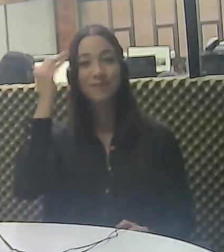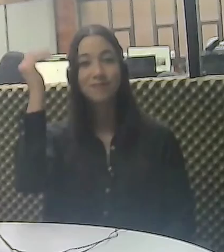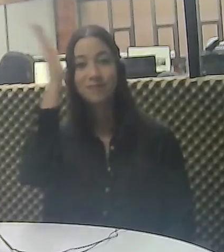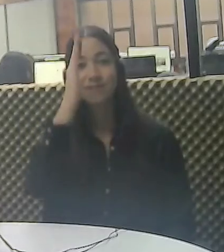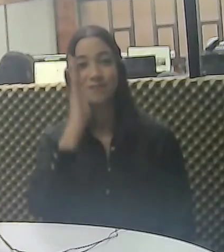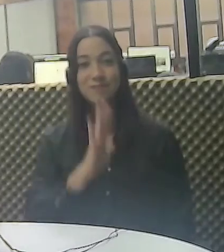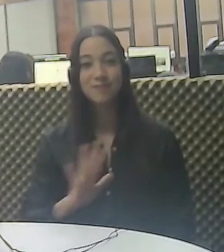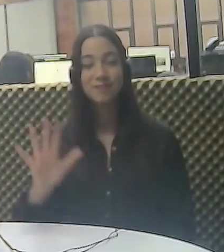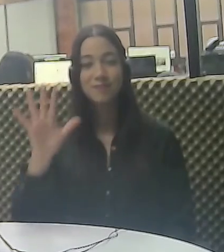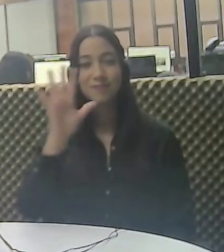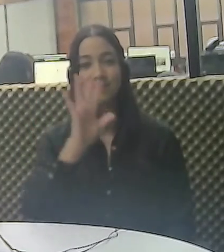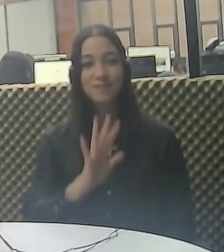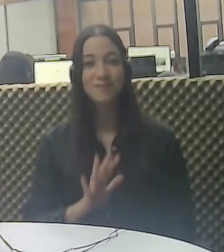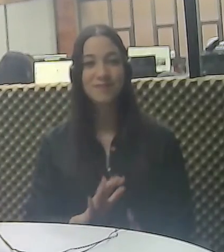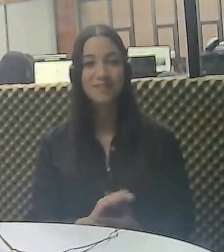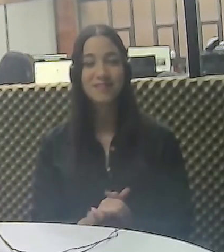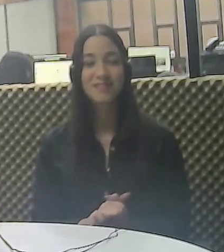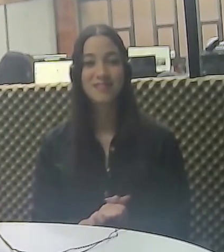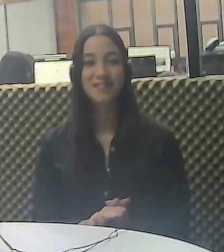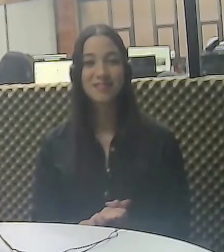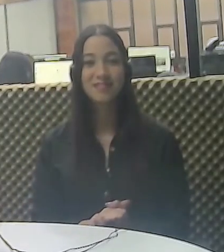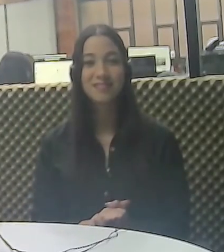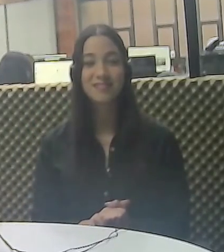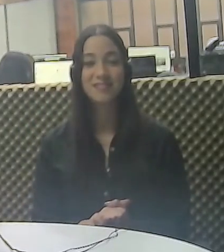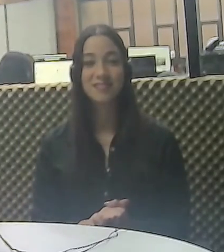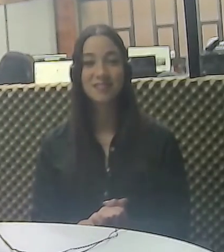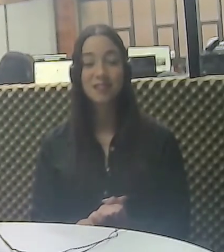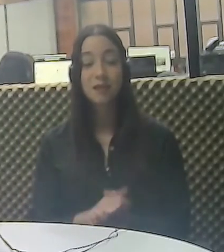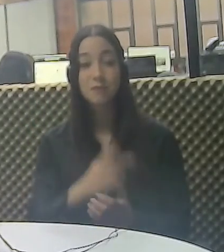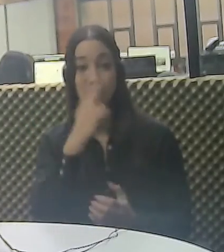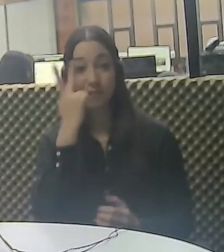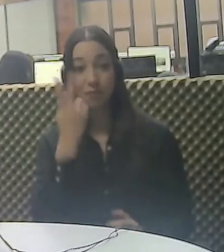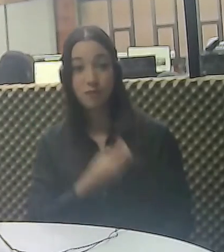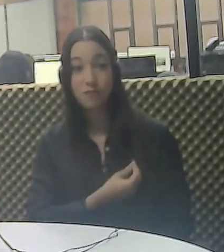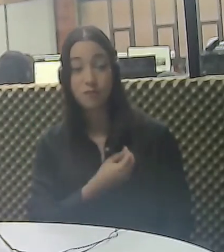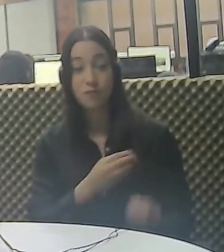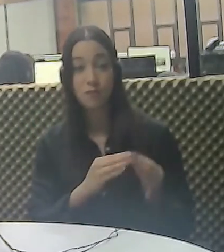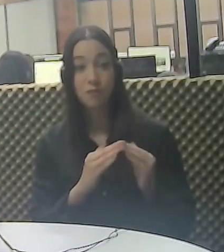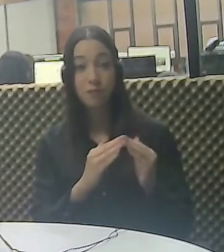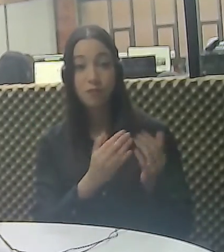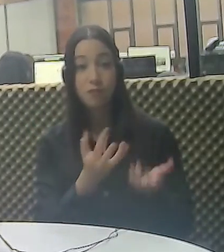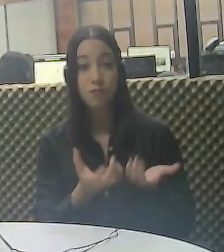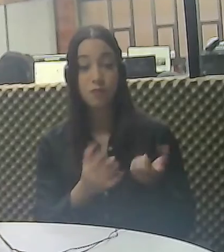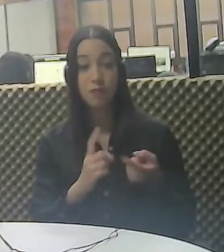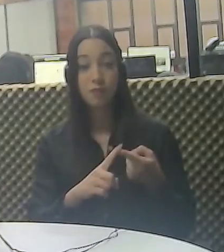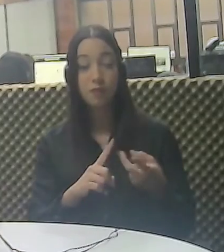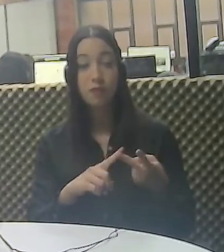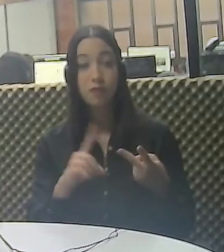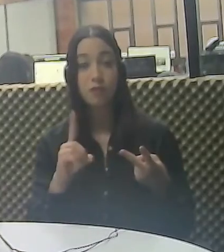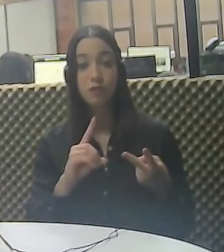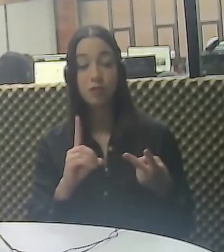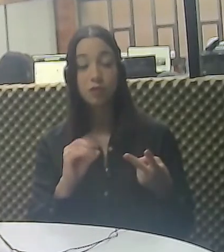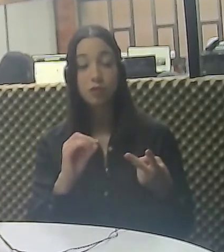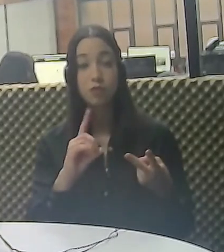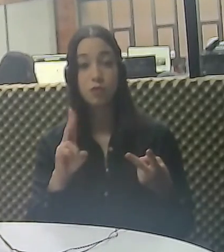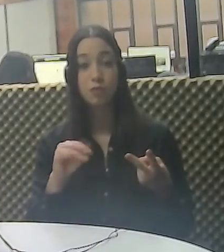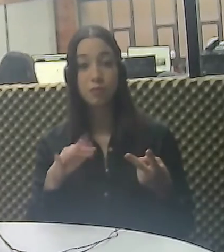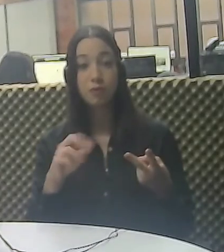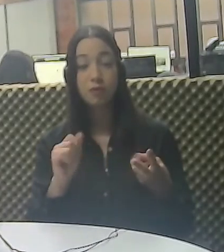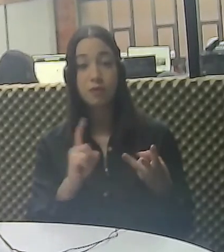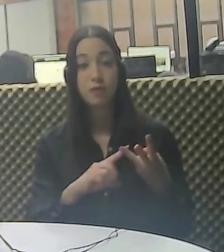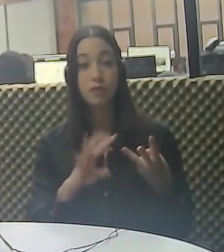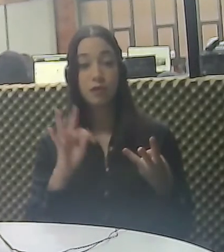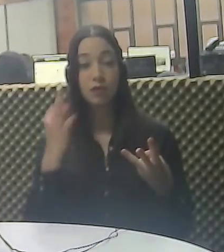destaque Nacional moradores dos bairros Planalto Dona Zulmira e Tocantins recebem nesta semana